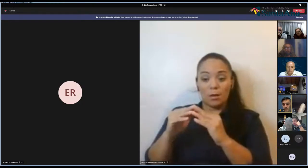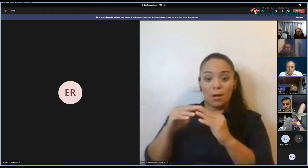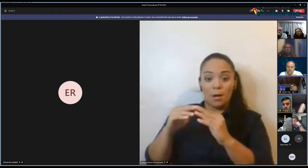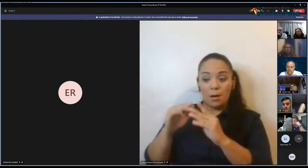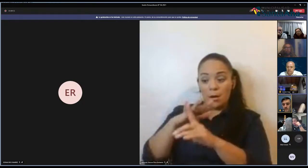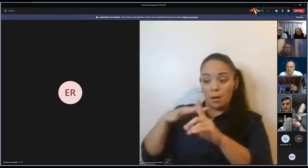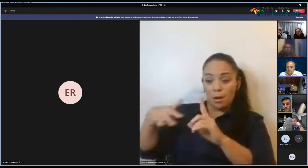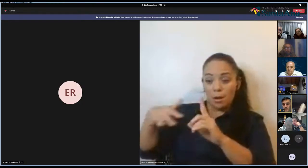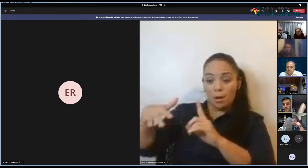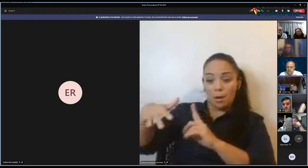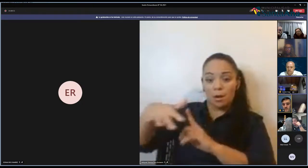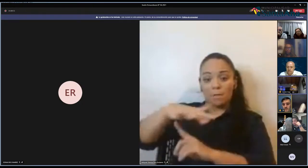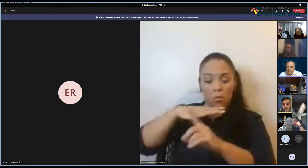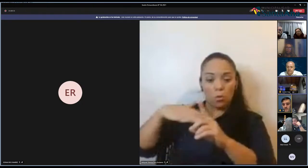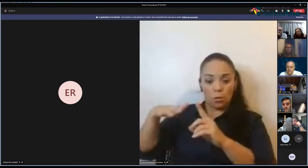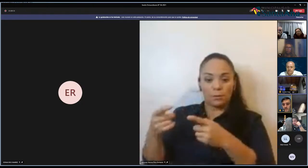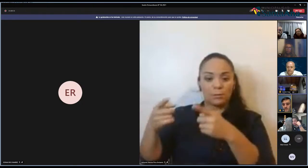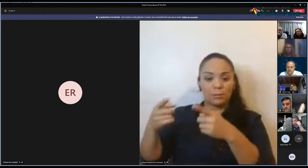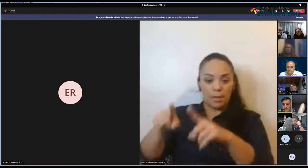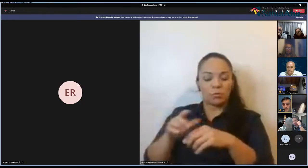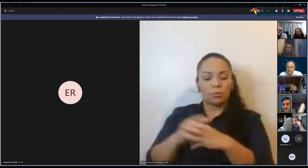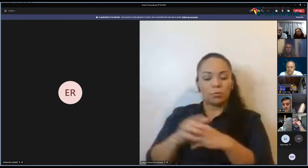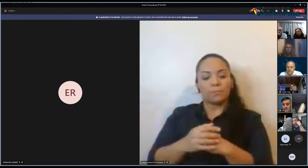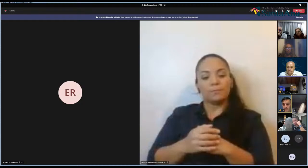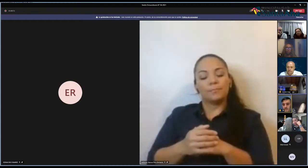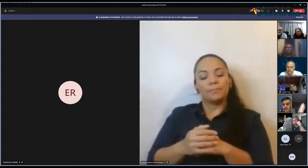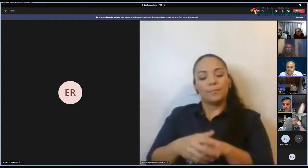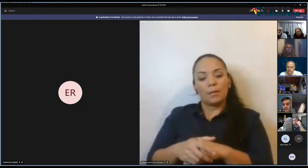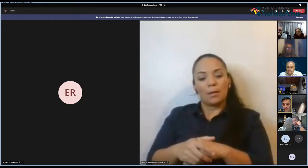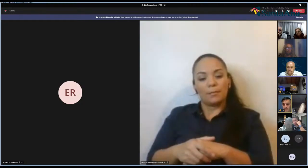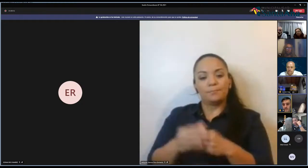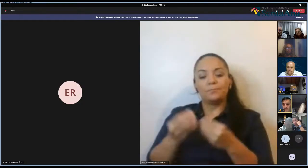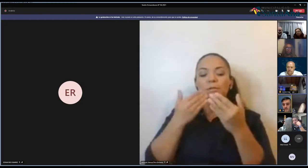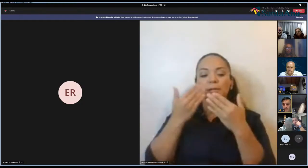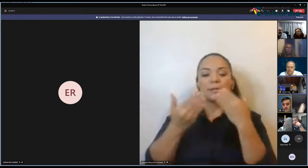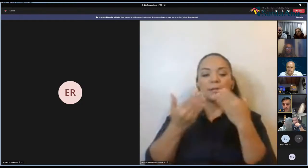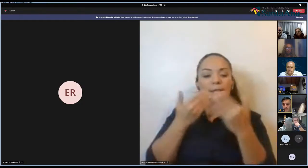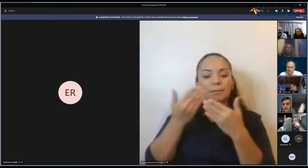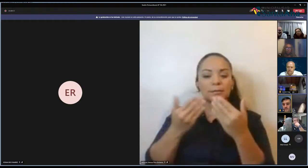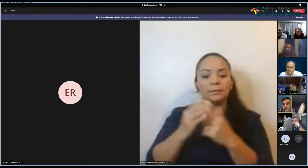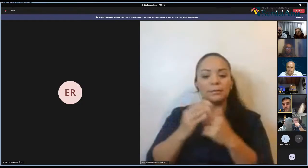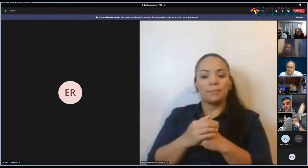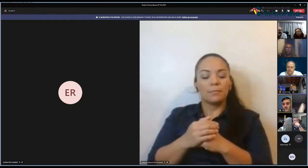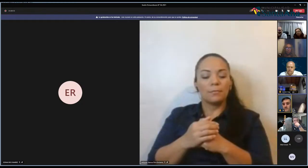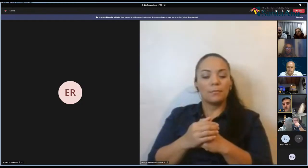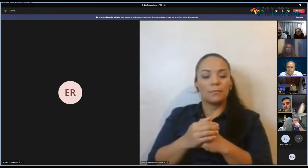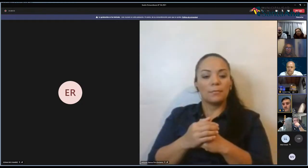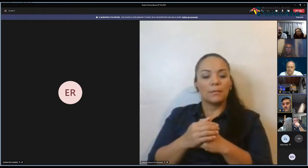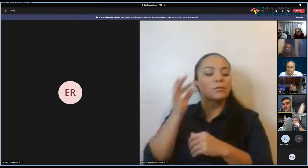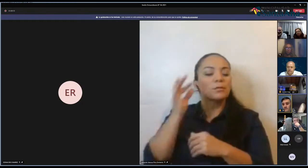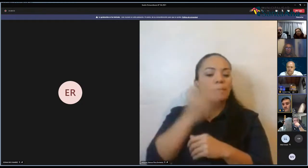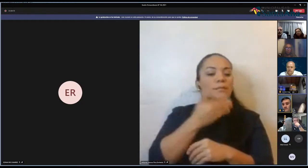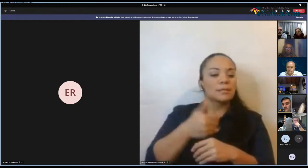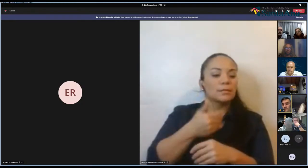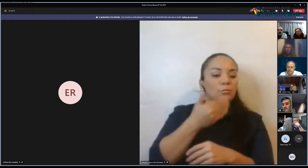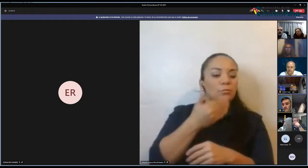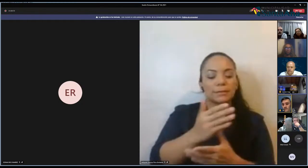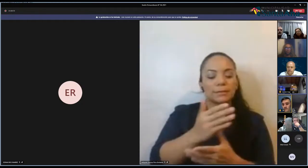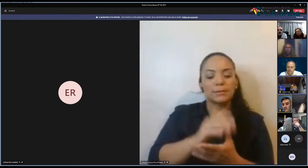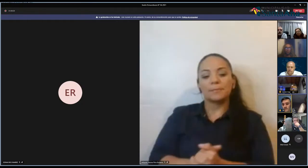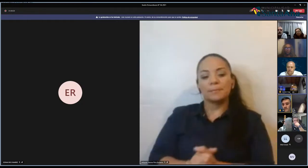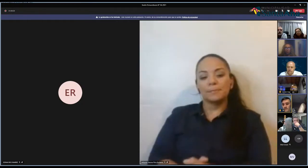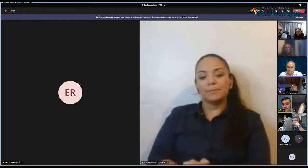del caso muchas gracias a doña perdón señor presidente muchas gracias